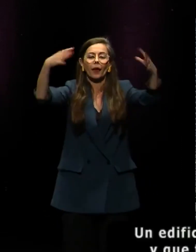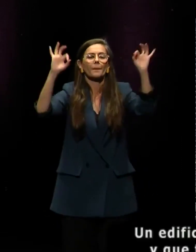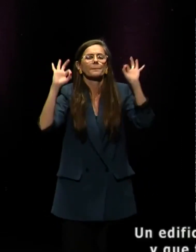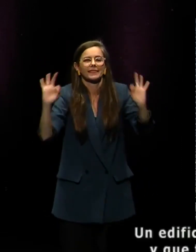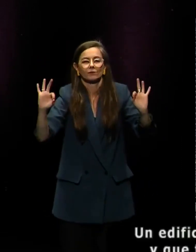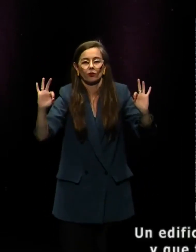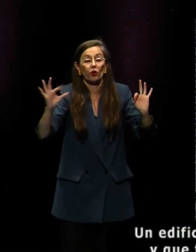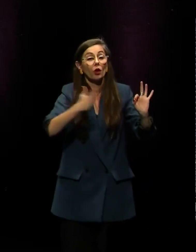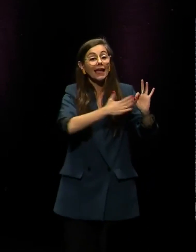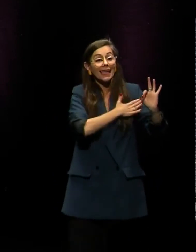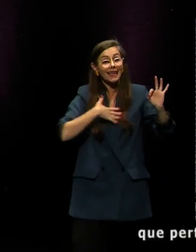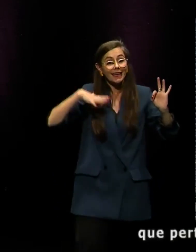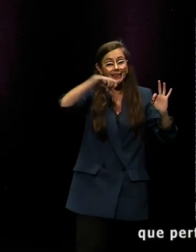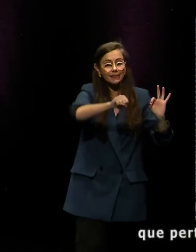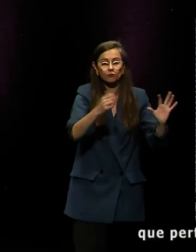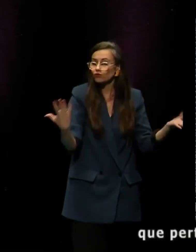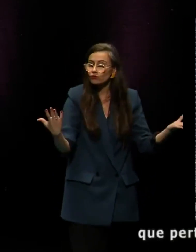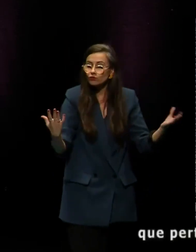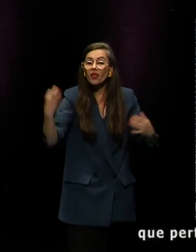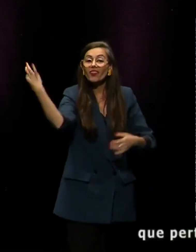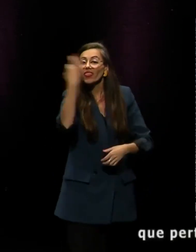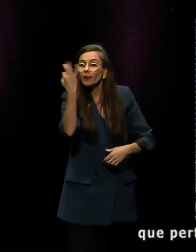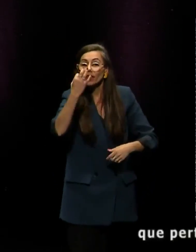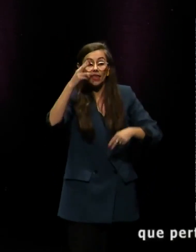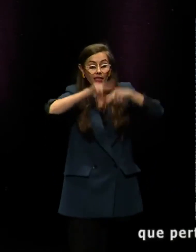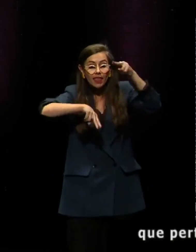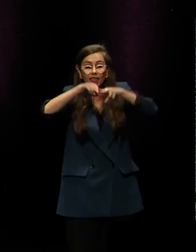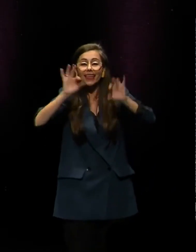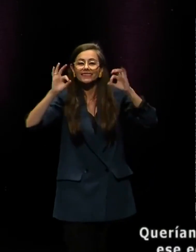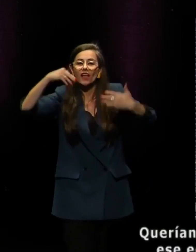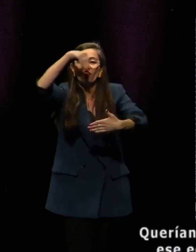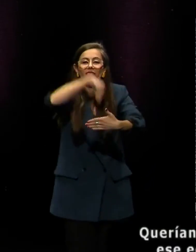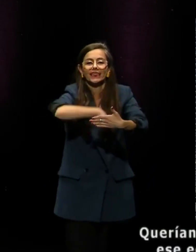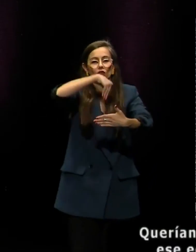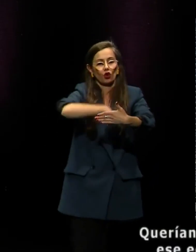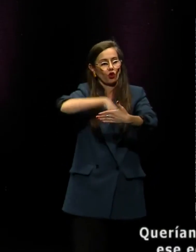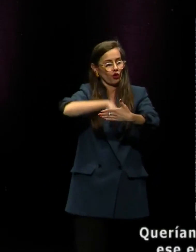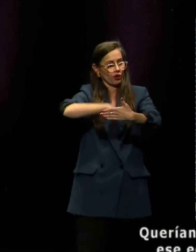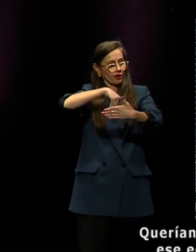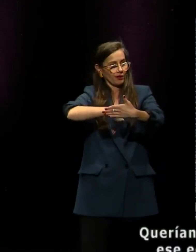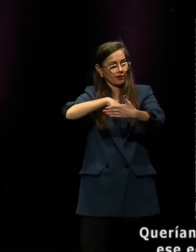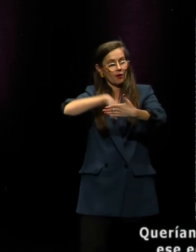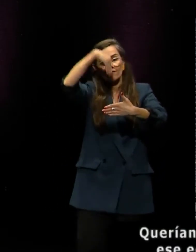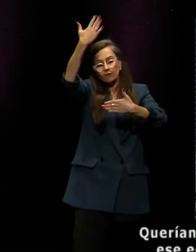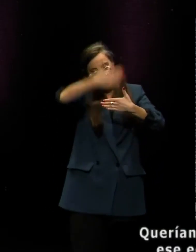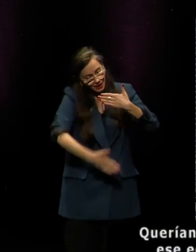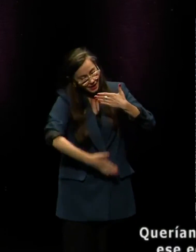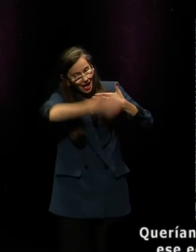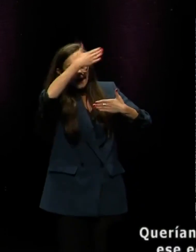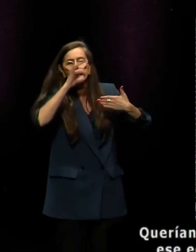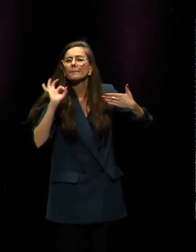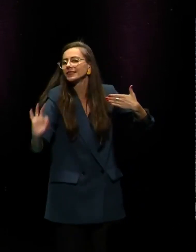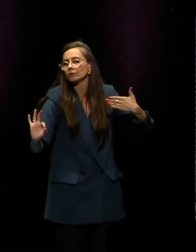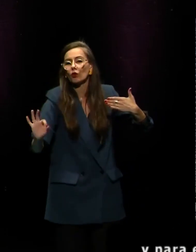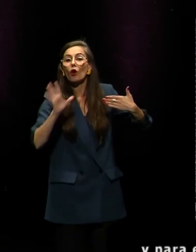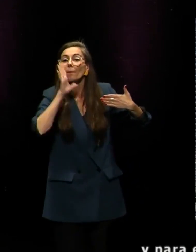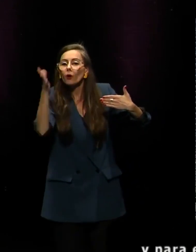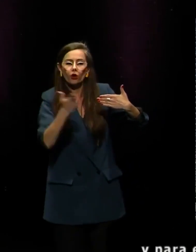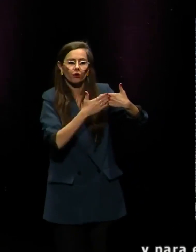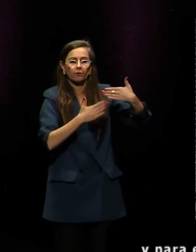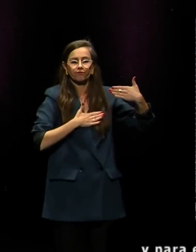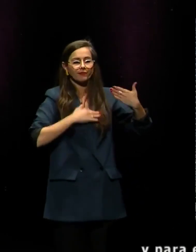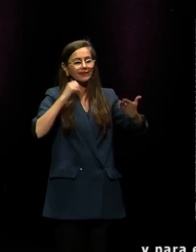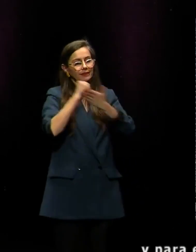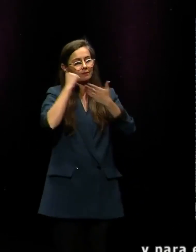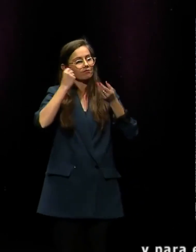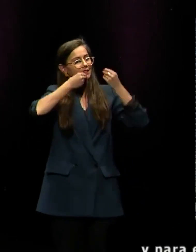ello queremos derruirlo y empezar de cero. El ayuntamiento se negó y dijo, no, podéis empezar a construir